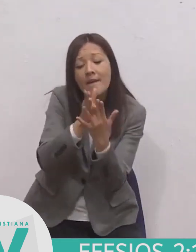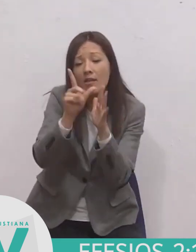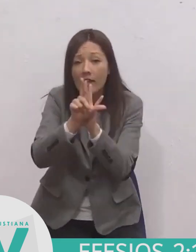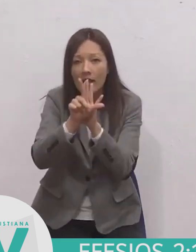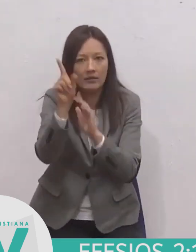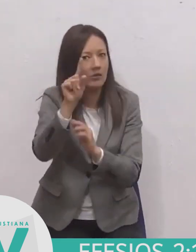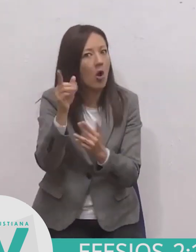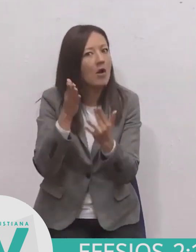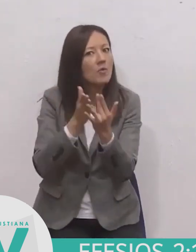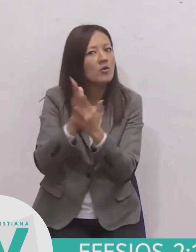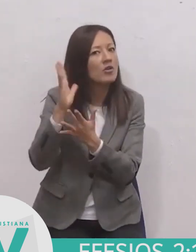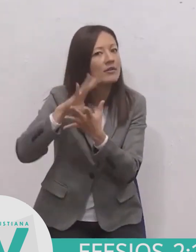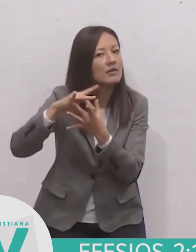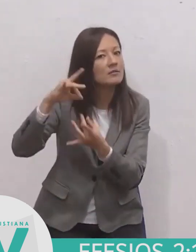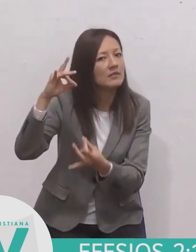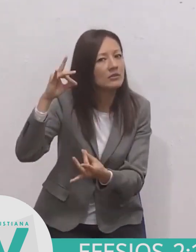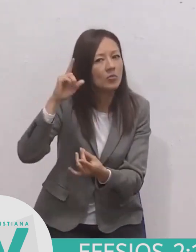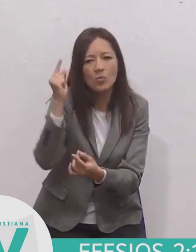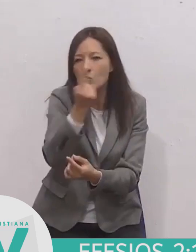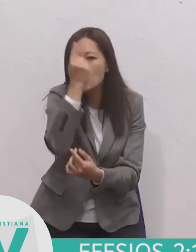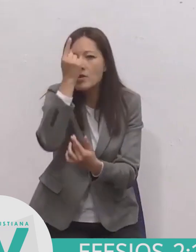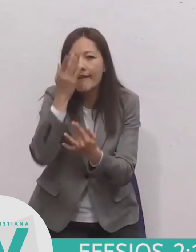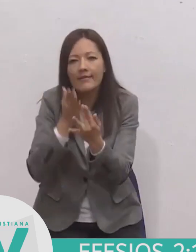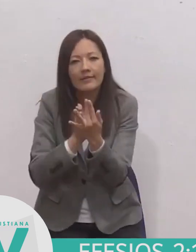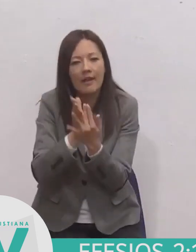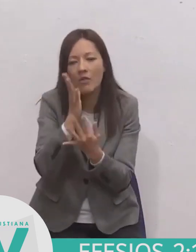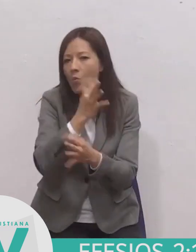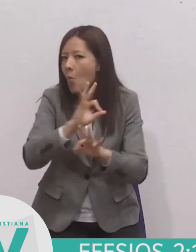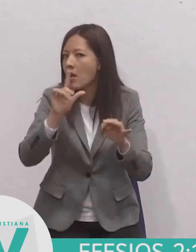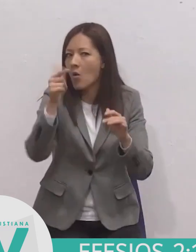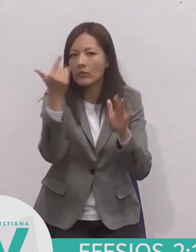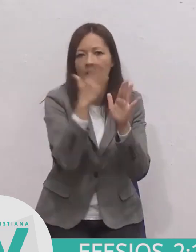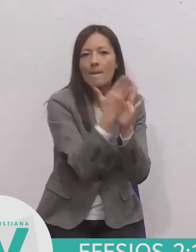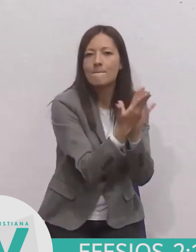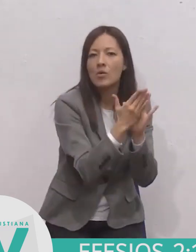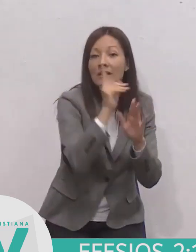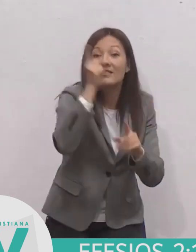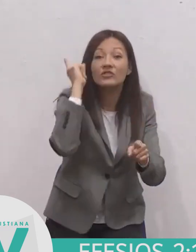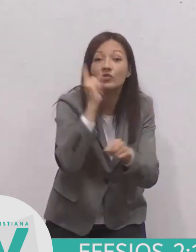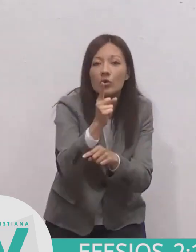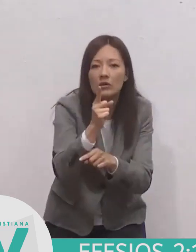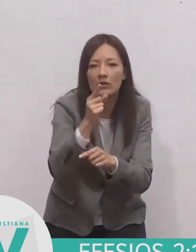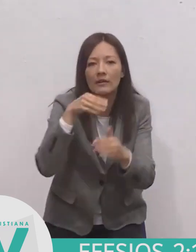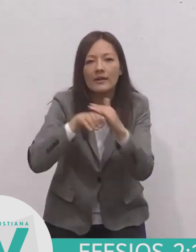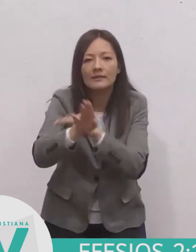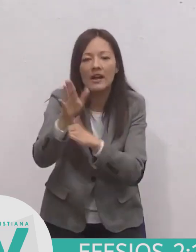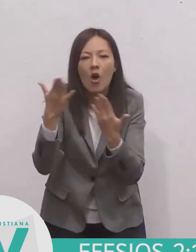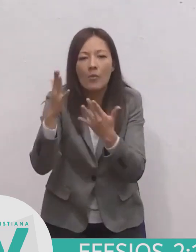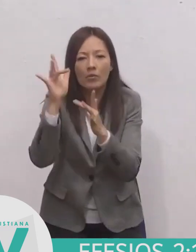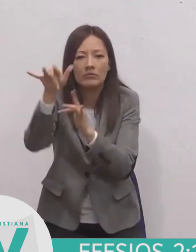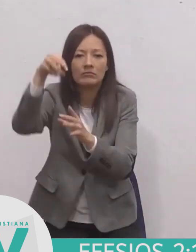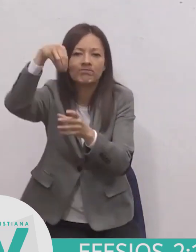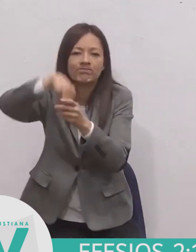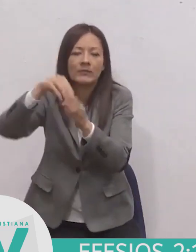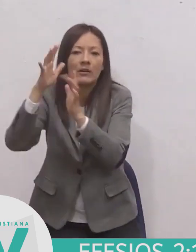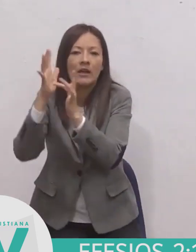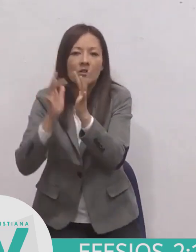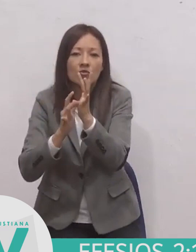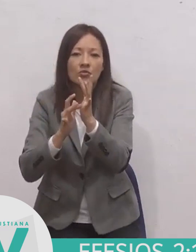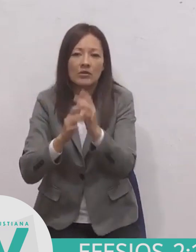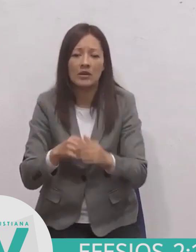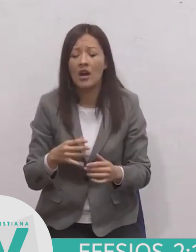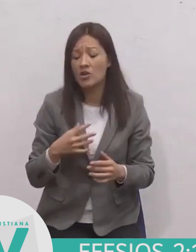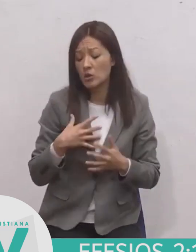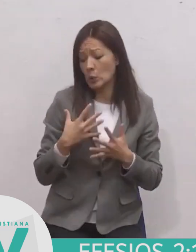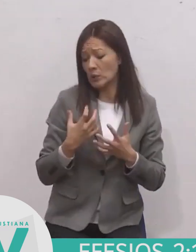dice Gálatas. Y esa es la única entrada, no hay otra entrada, no hay otra puerta. Le toca, hermano, entrar por Jesús, aunque no quiera. Aunque quiera ser